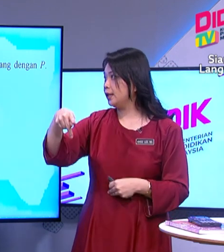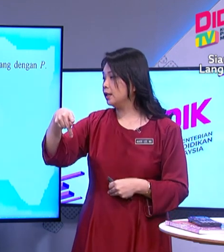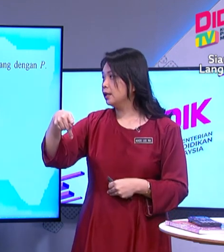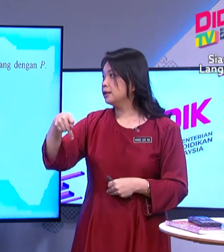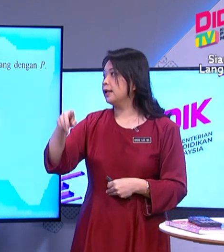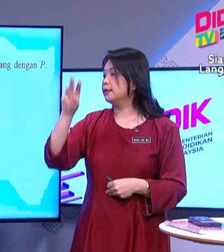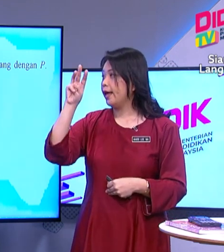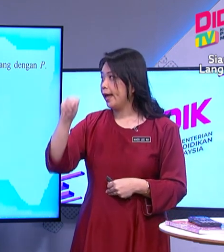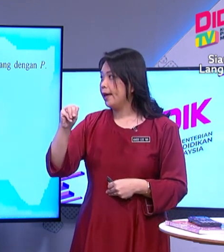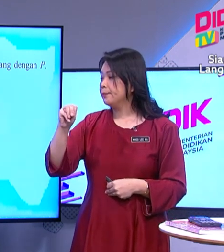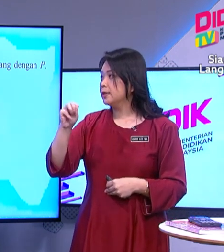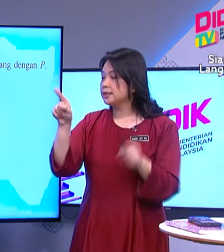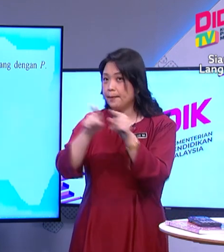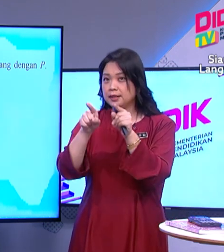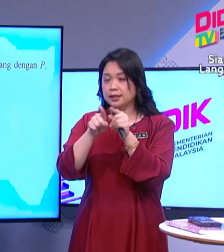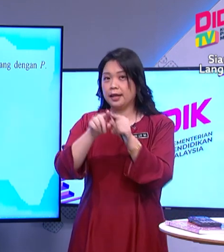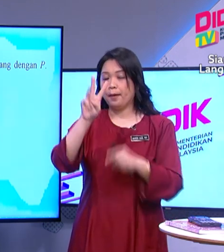ping dan n =